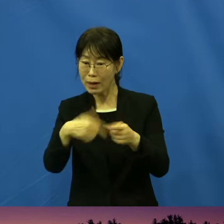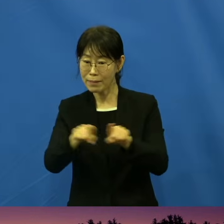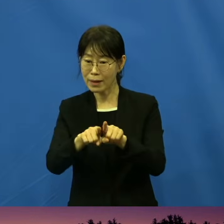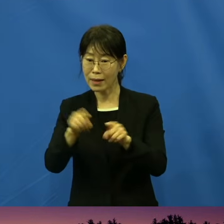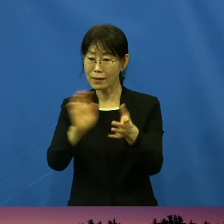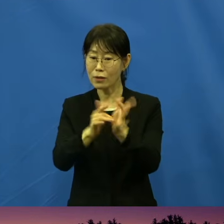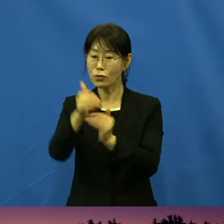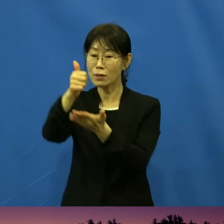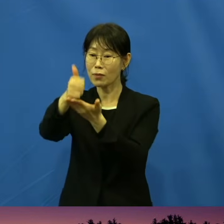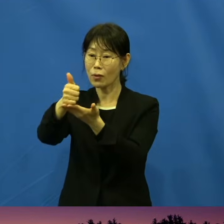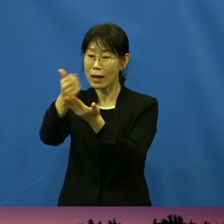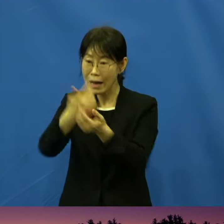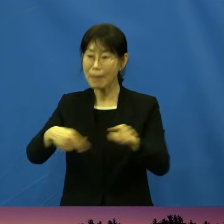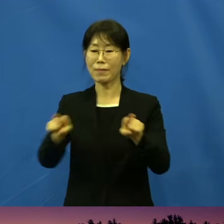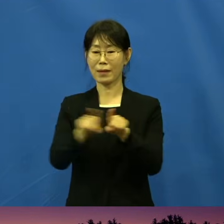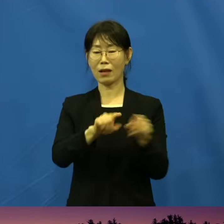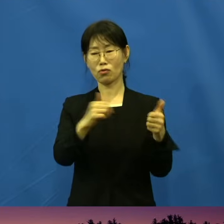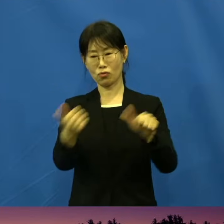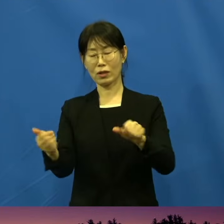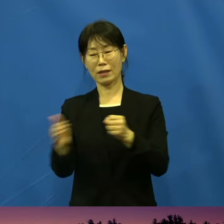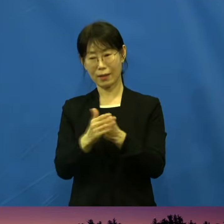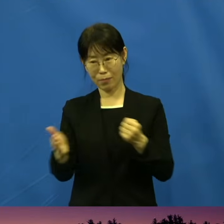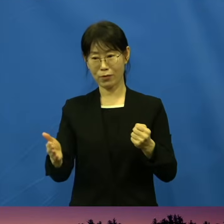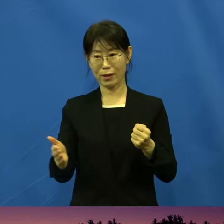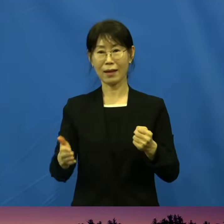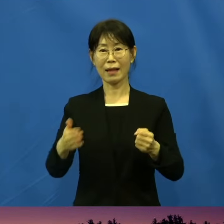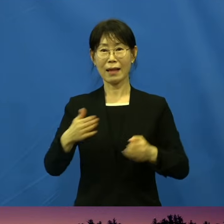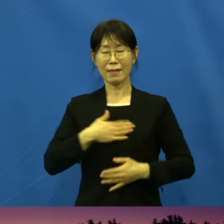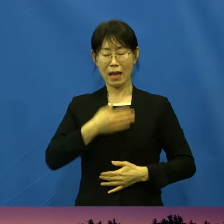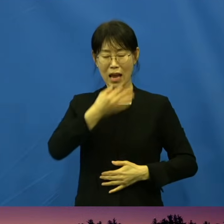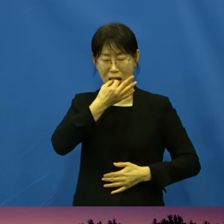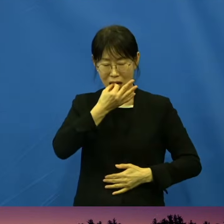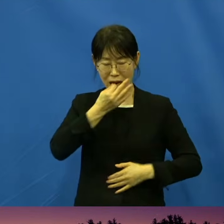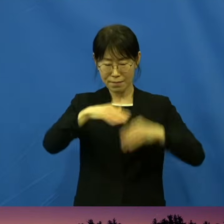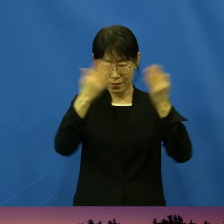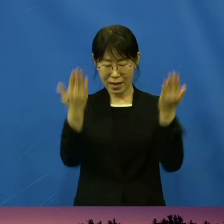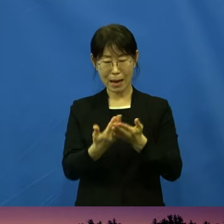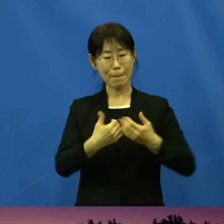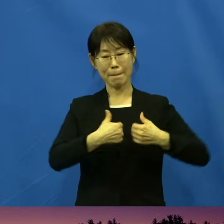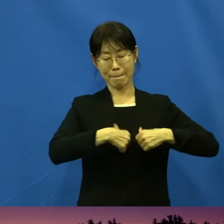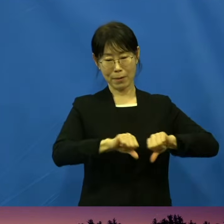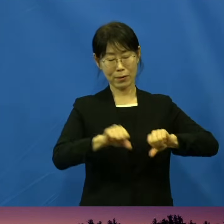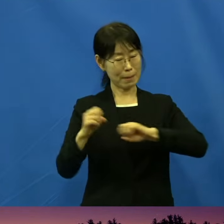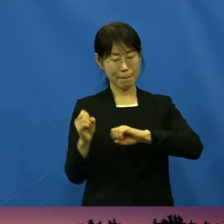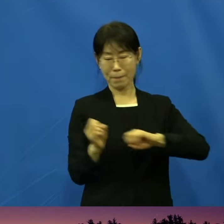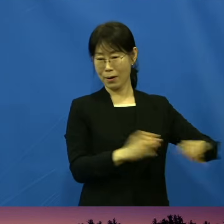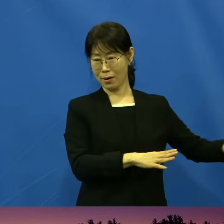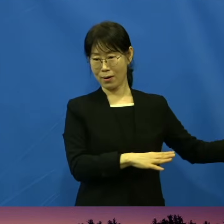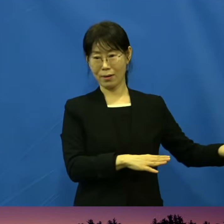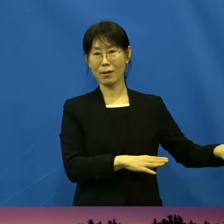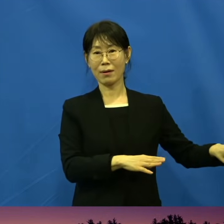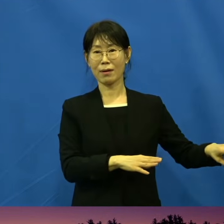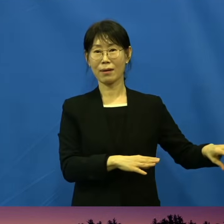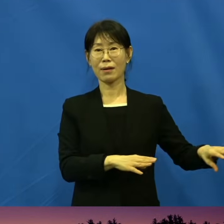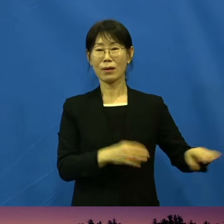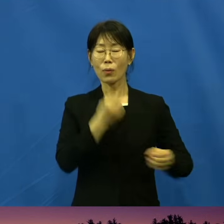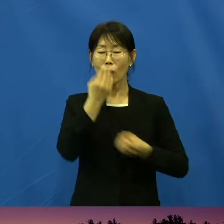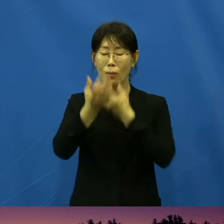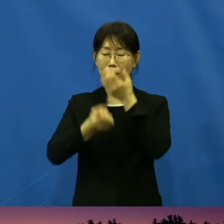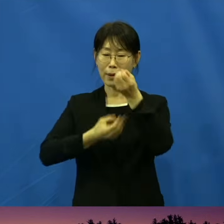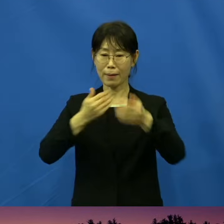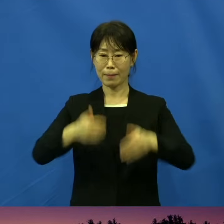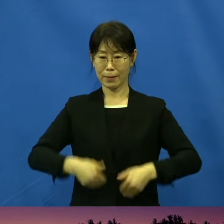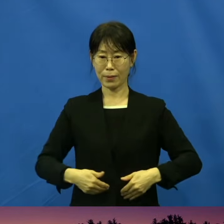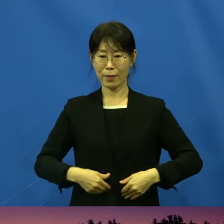일어나고 끝난 게 아니라 계속적으로 고백하고 선포해야 된다. 내가 그리스도와 함께 십자가에 못 박혔다는 거예요.